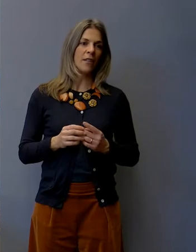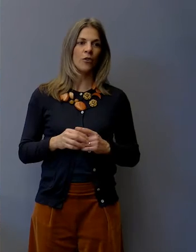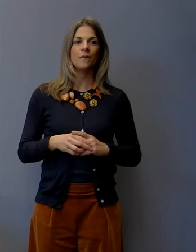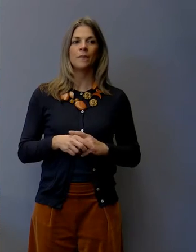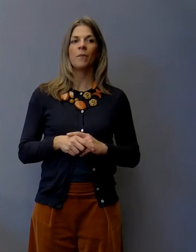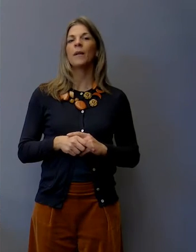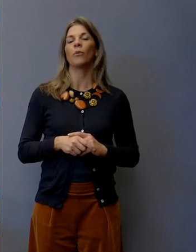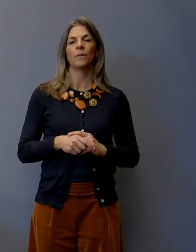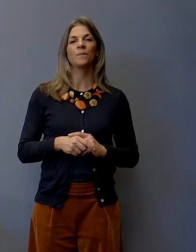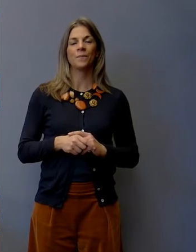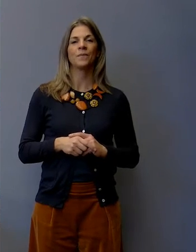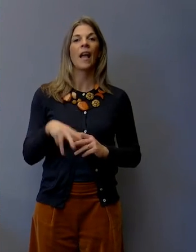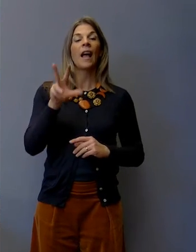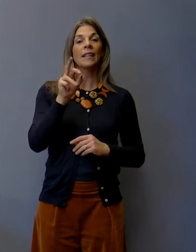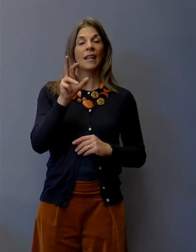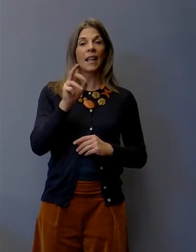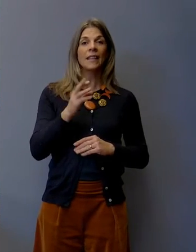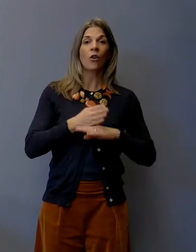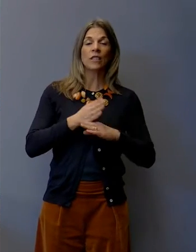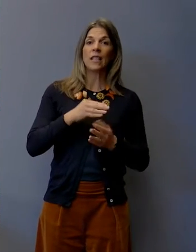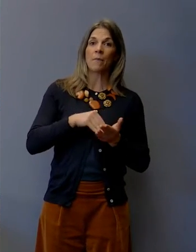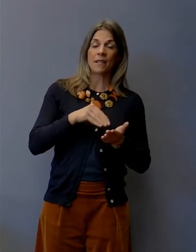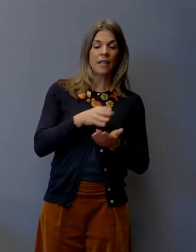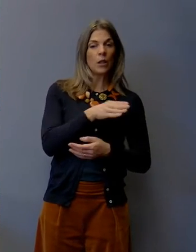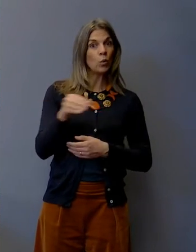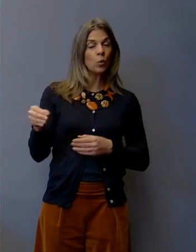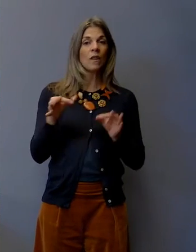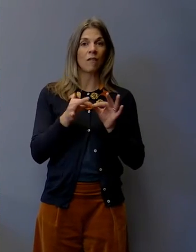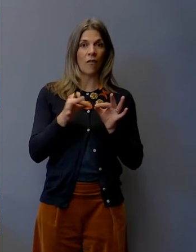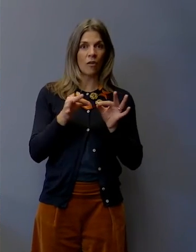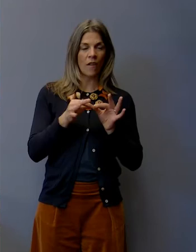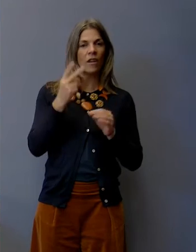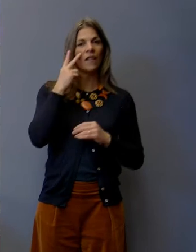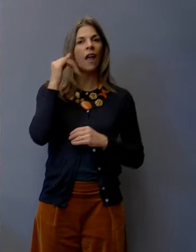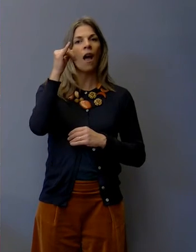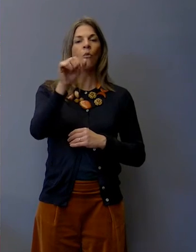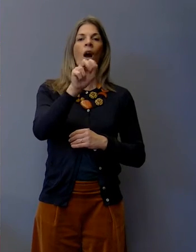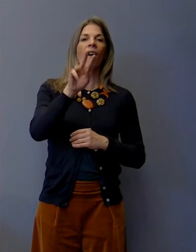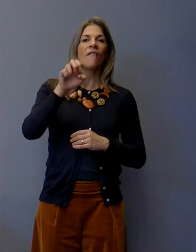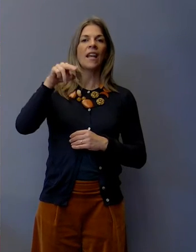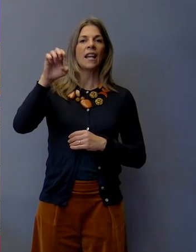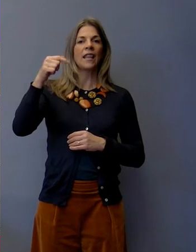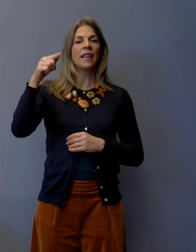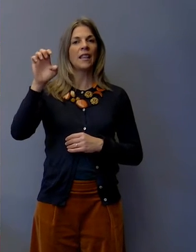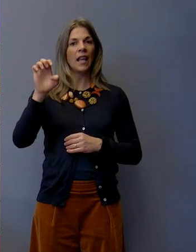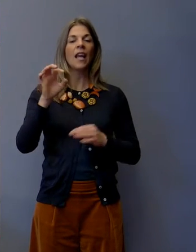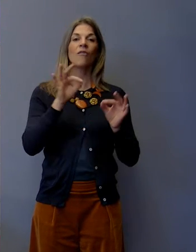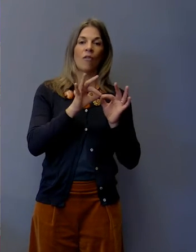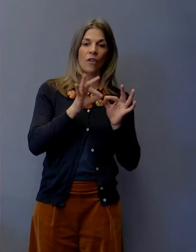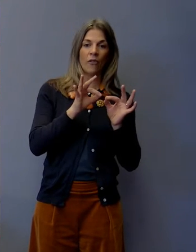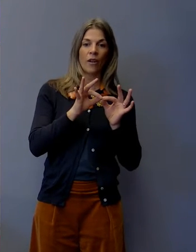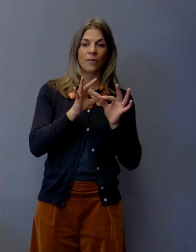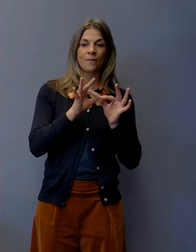trenta consiglieri presenti in aula 30 voti favorevoli consigliere avvenente ma volevo le